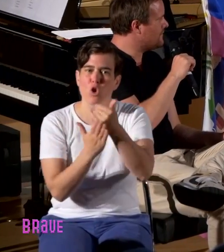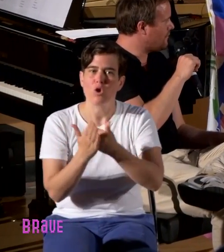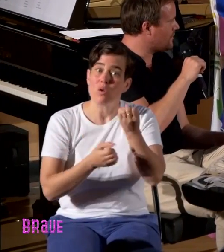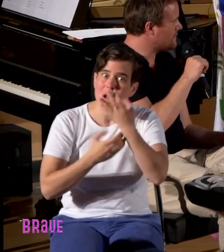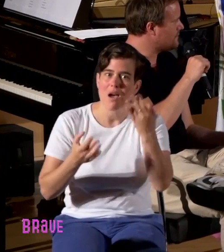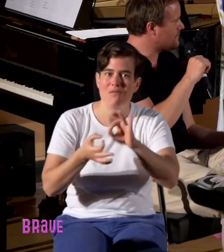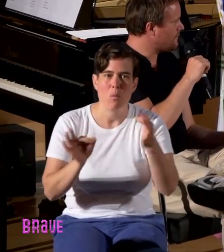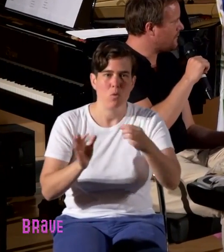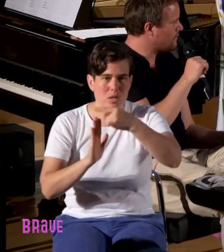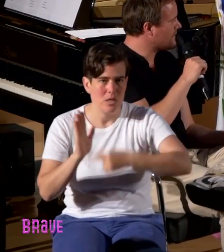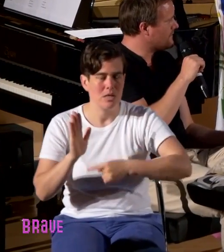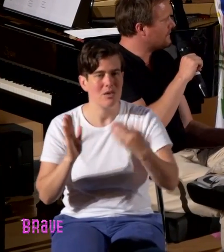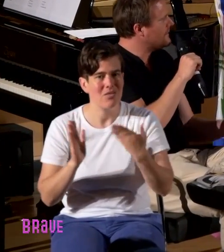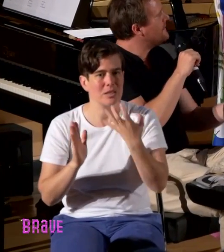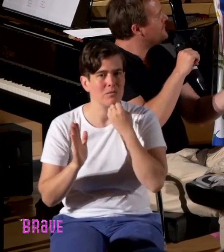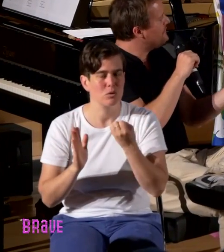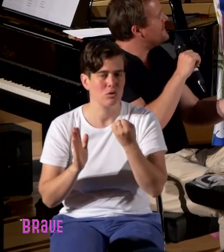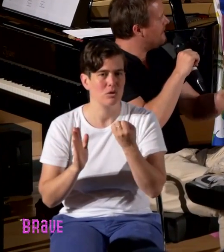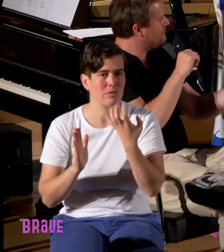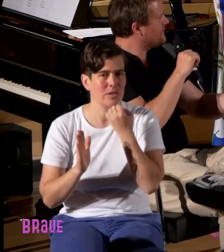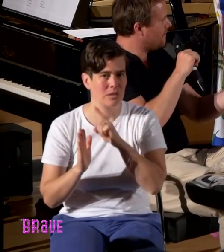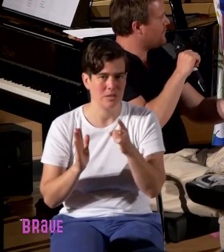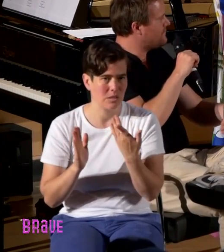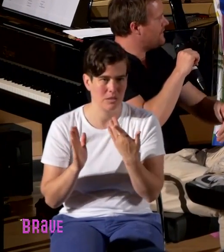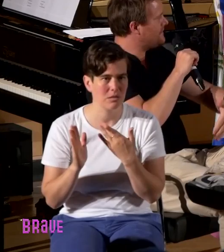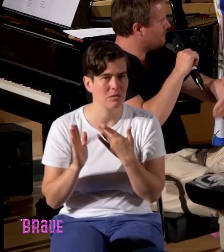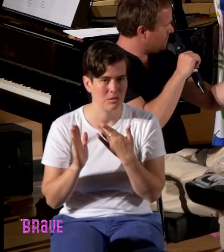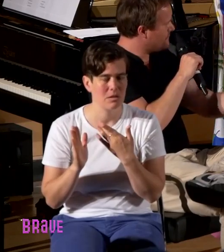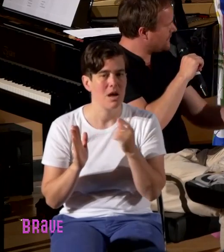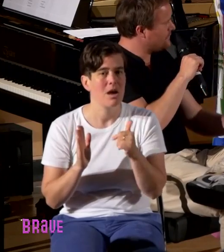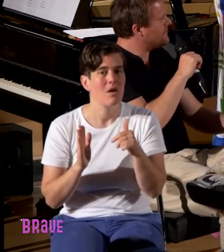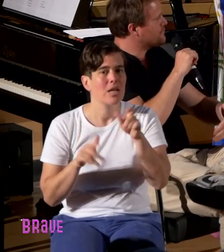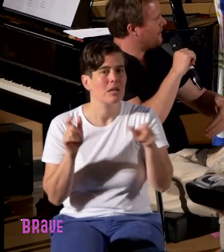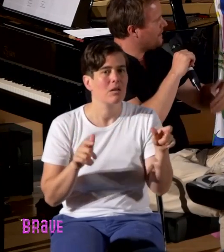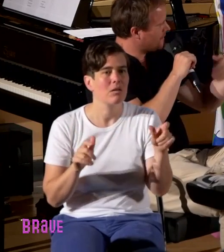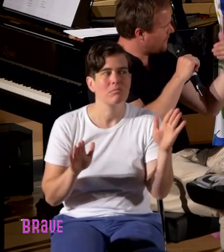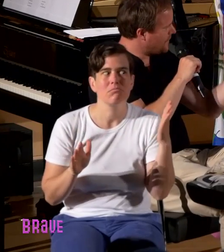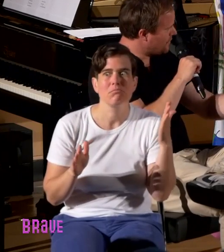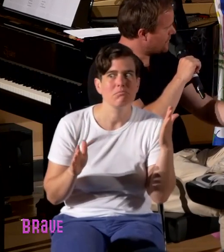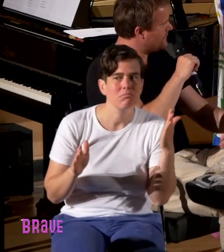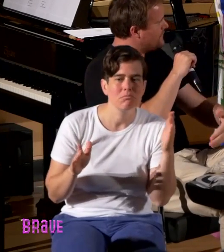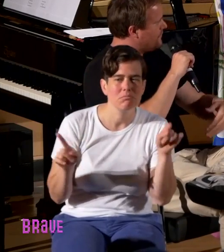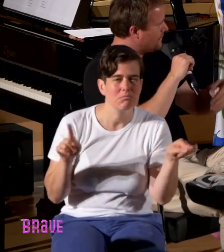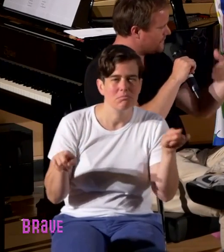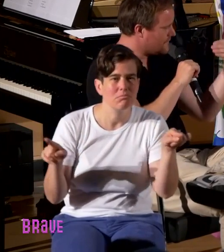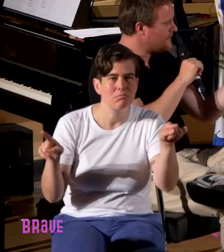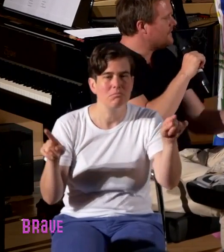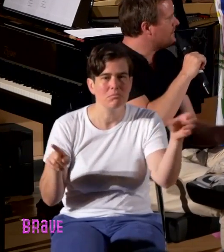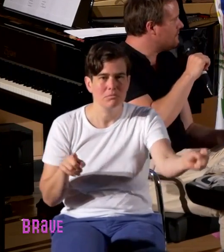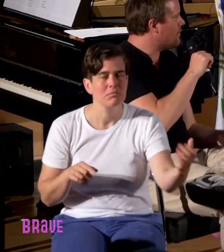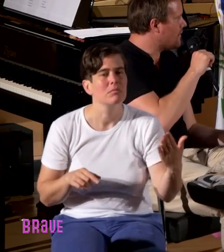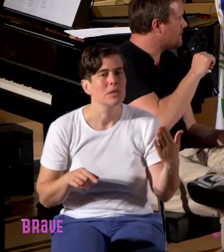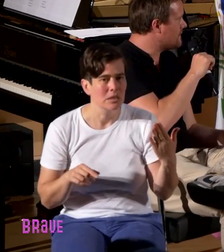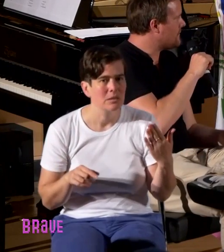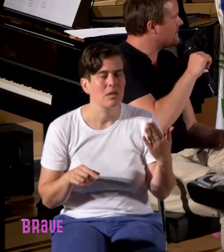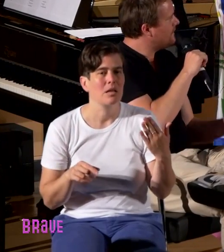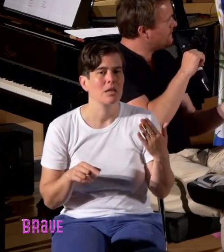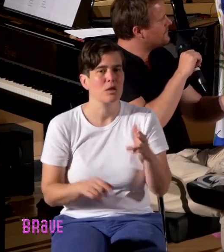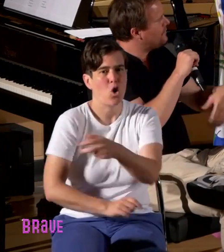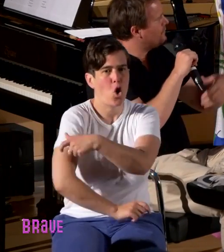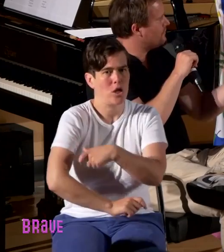früh verordnet und haben auch gesagt, wenn etwas auffällt, gewisser Sprachgebrauch, gewisse Worte, dann sind die Ordner